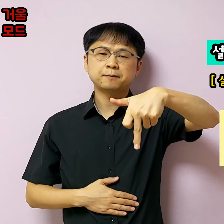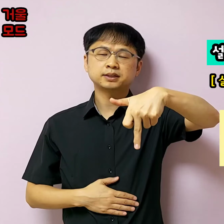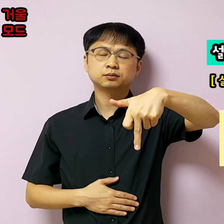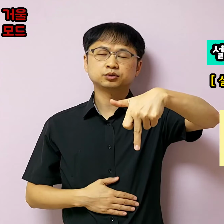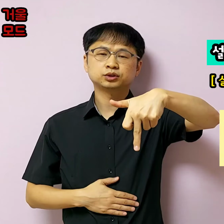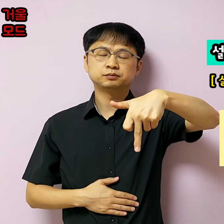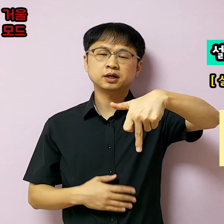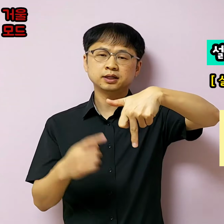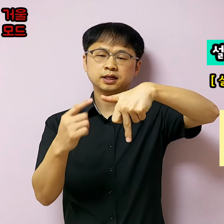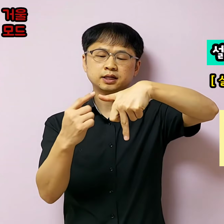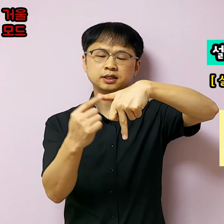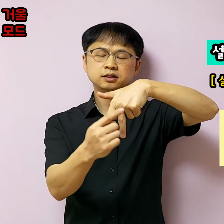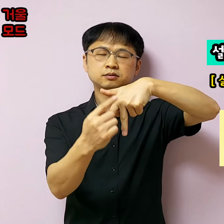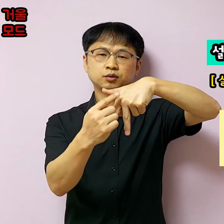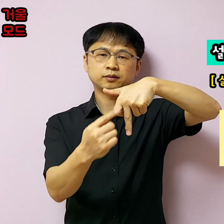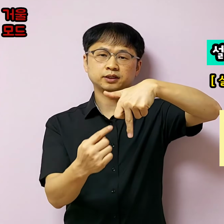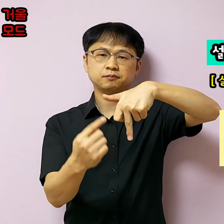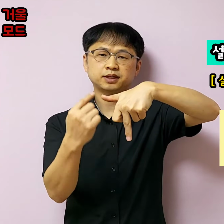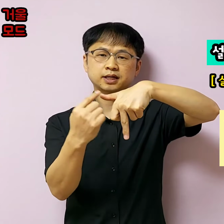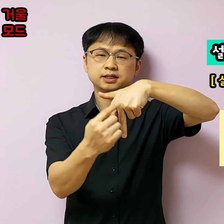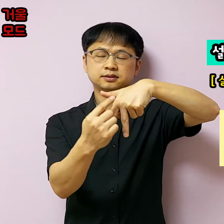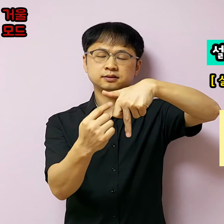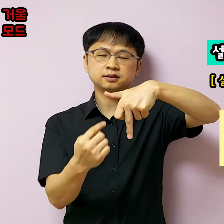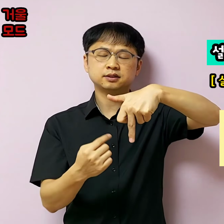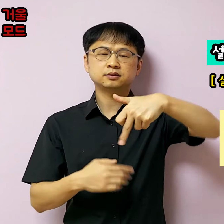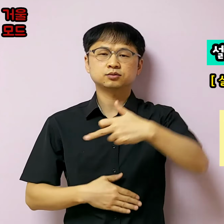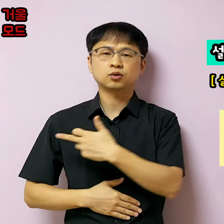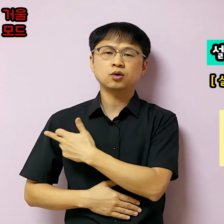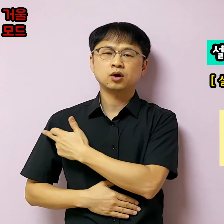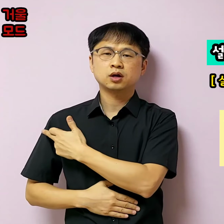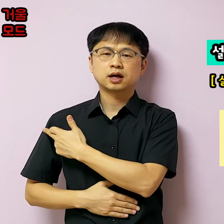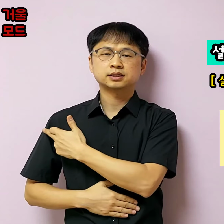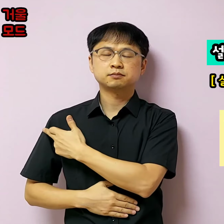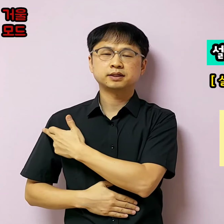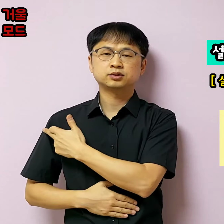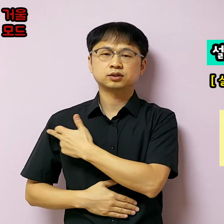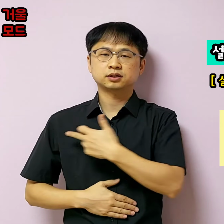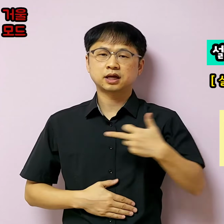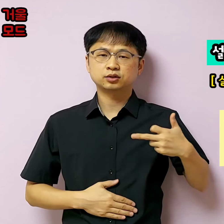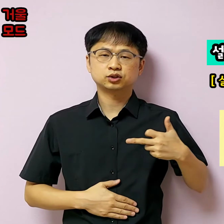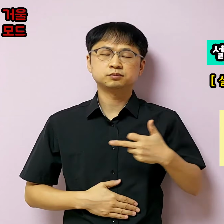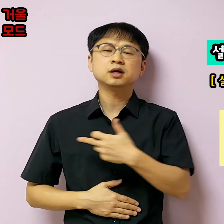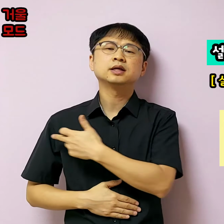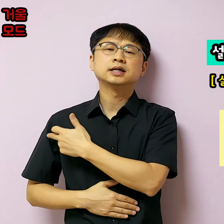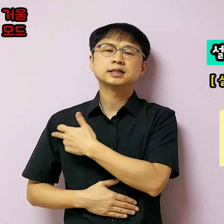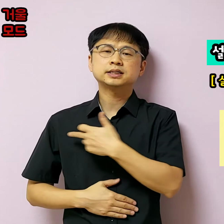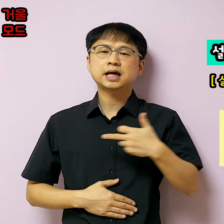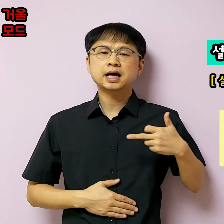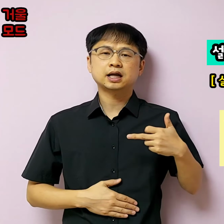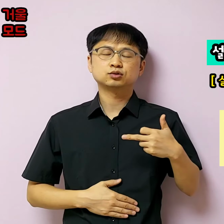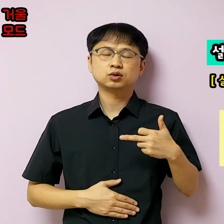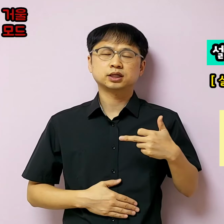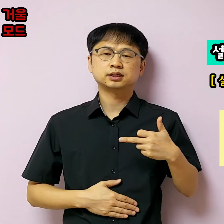반만 접어주시면 키읔 모양이 됩니다. 키읔으로 가슴 반대쪽에서 당겨주시면 크다라는 수어가